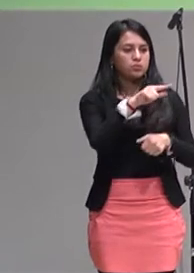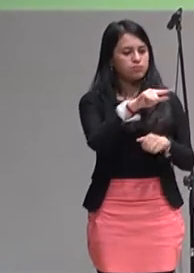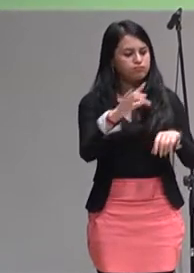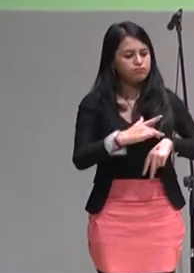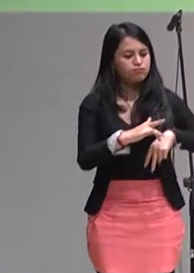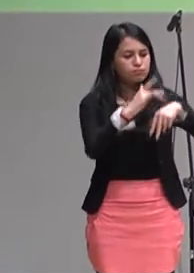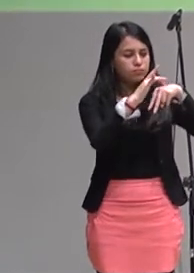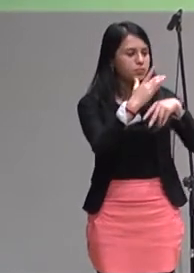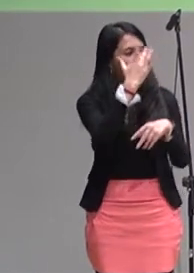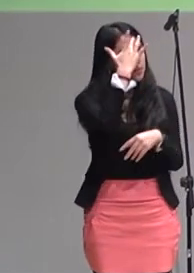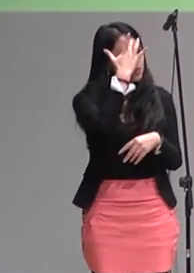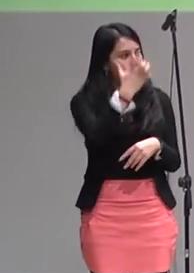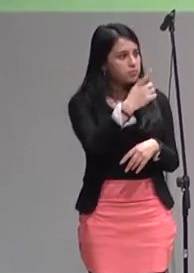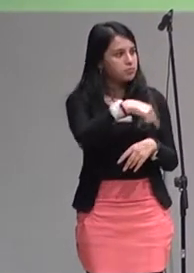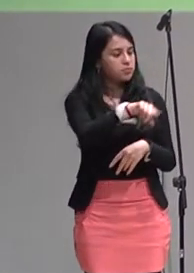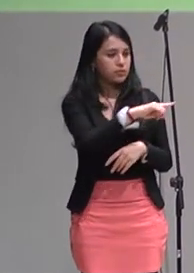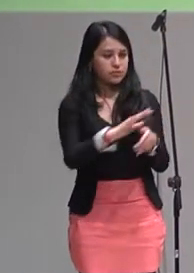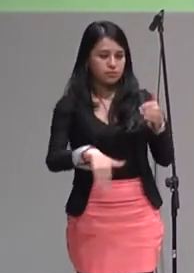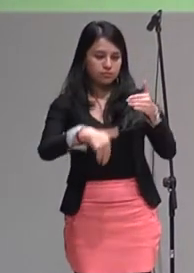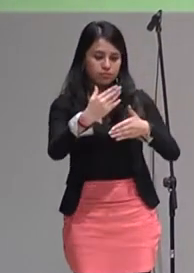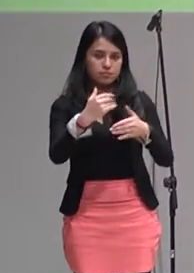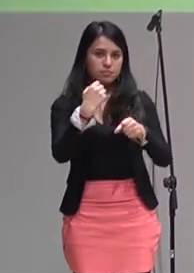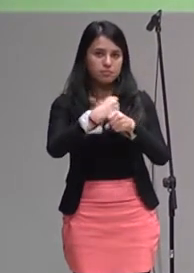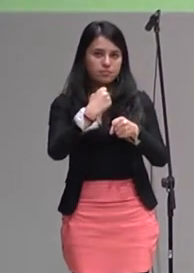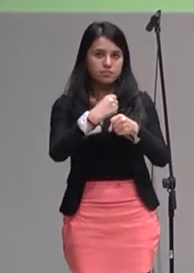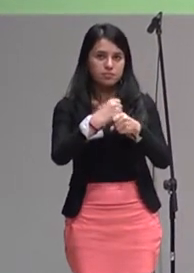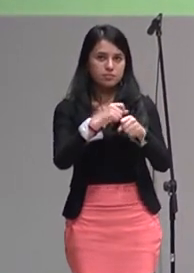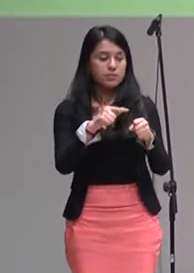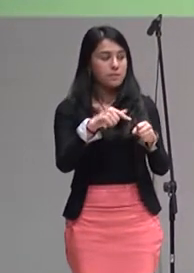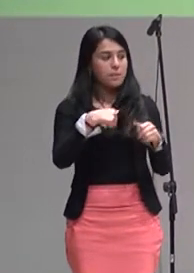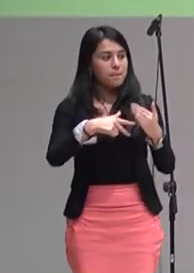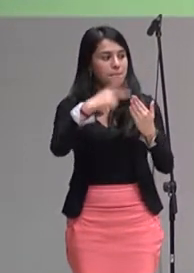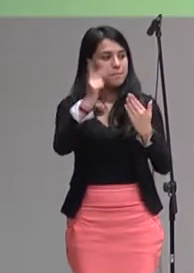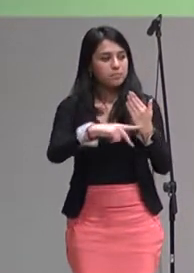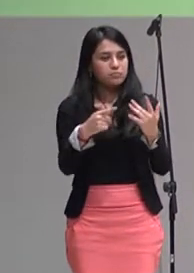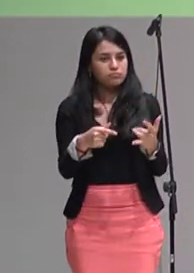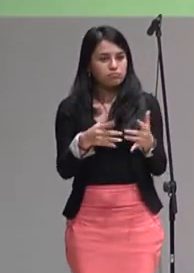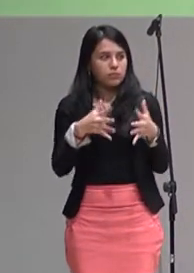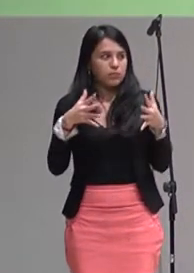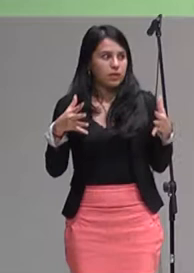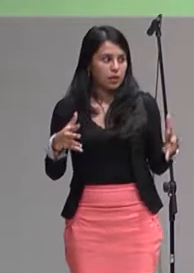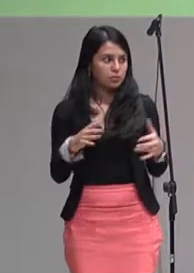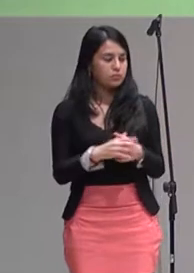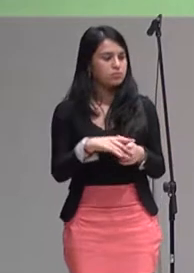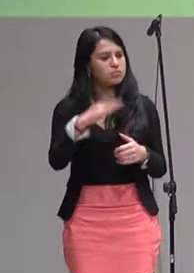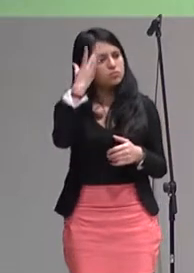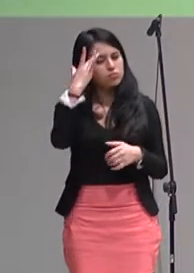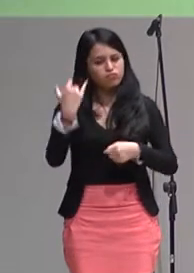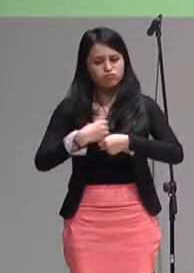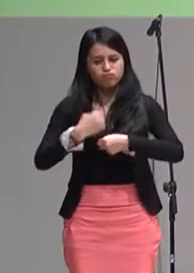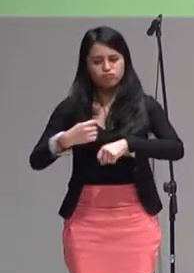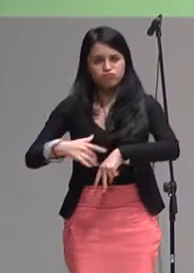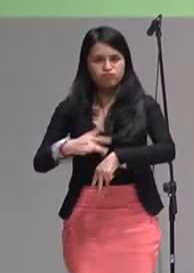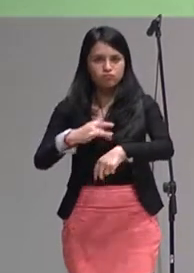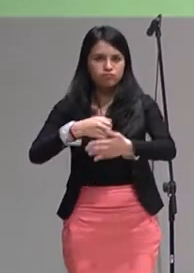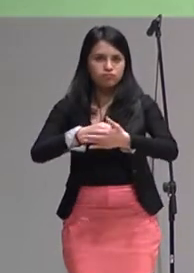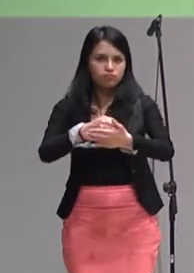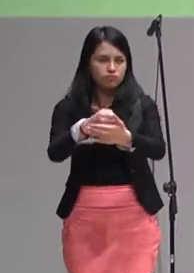qué empezaron con este trabajo grande, con este trabajo intensivo,